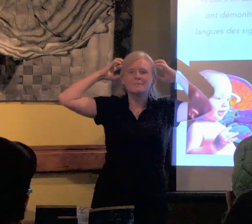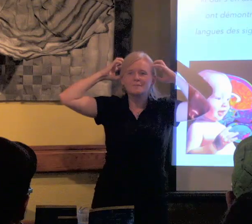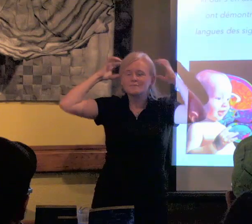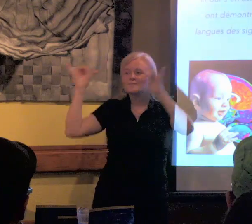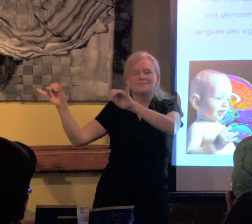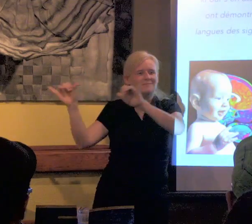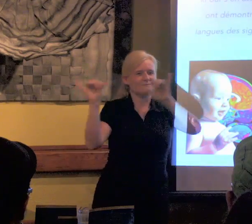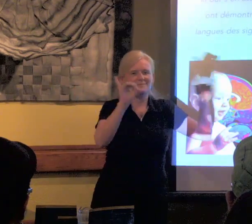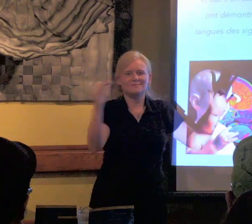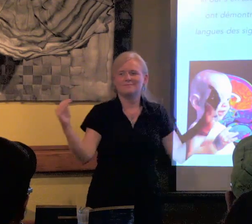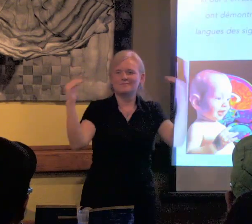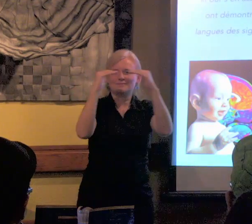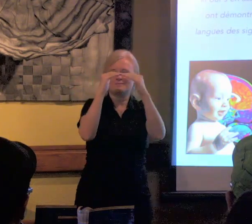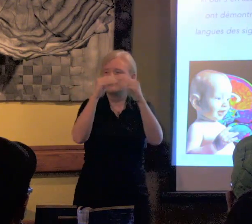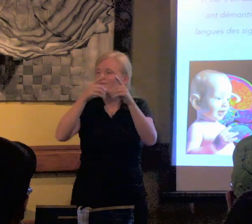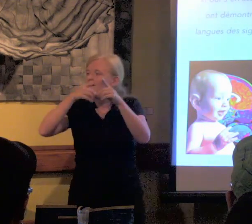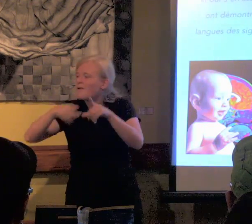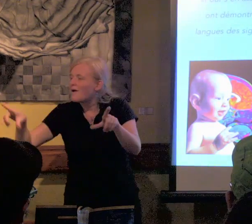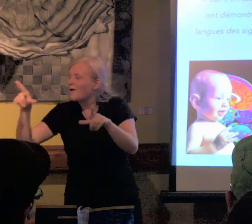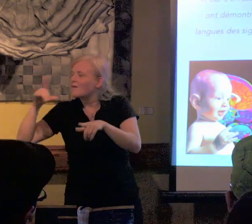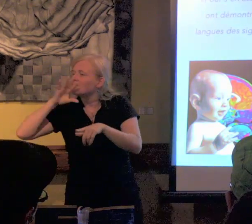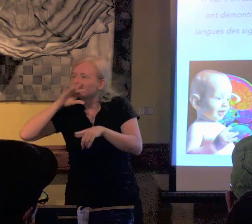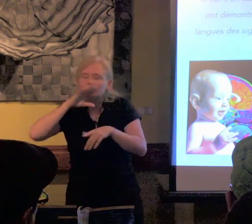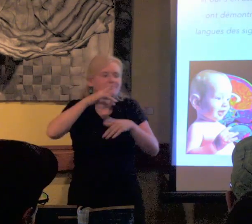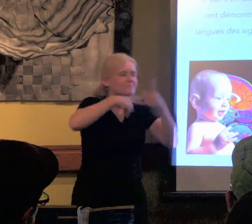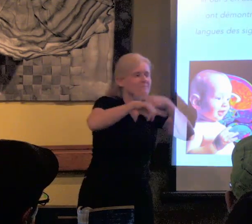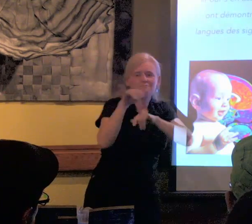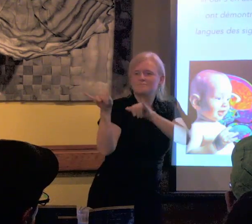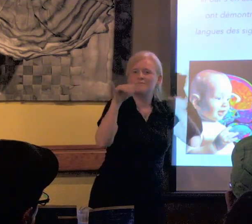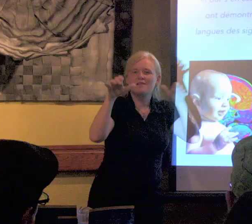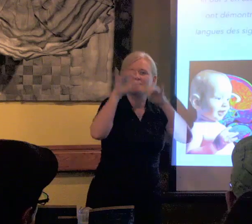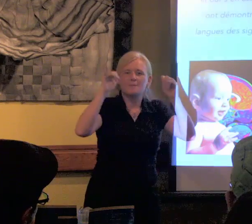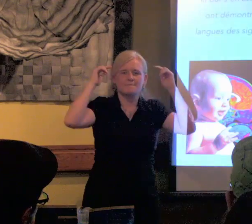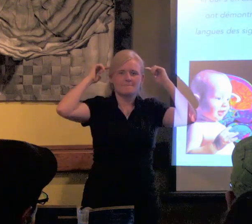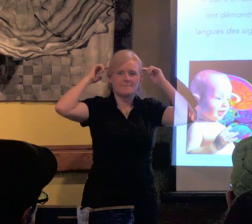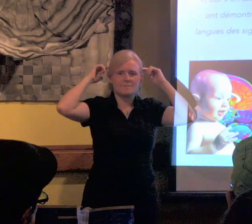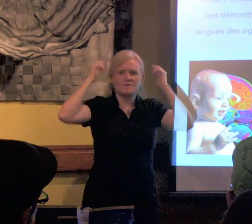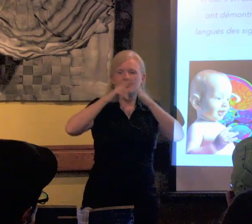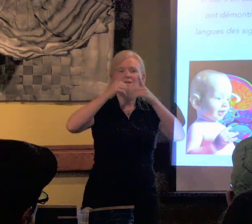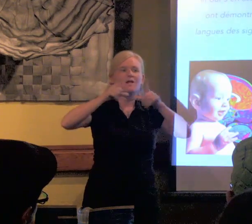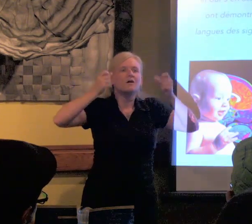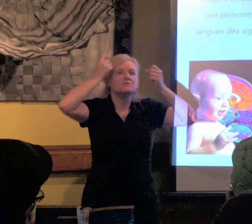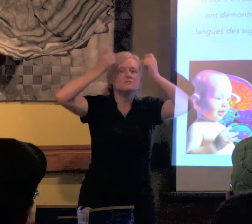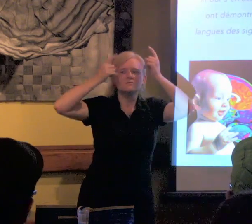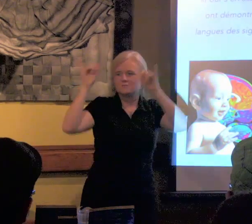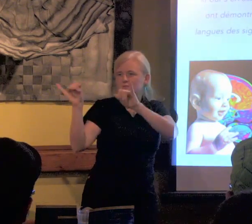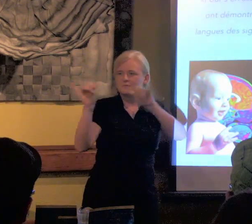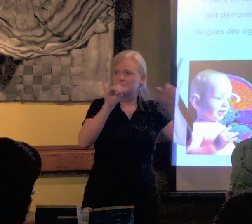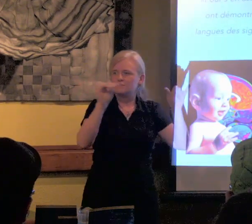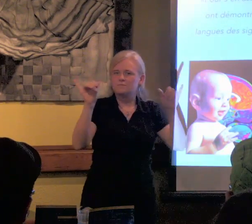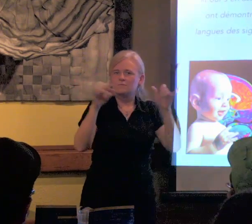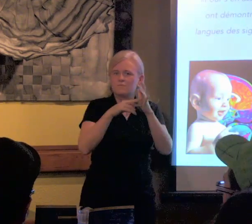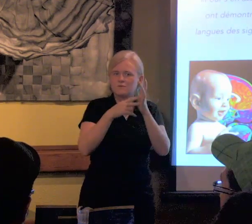parole qu'on doit axer l'apprentissage de la parole, alors que pourtant on se rend compte que le cerveau se développe de la même façon que ce soit par la perception d'une